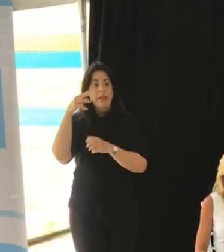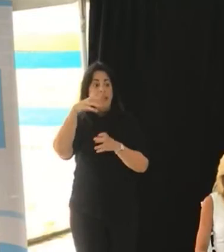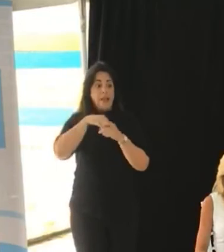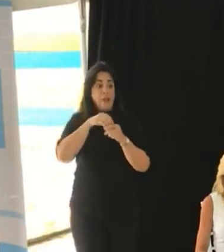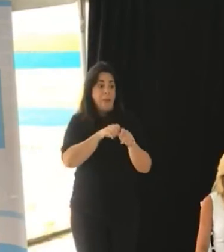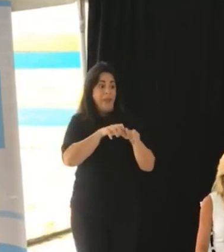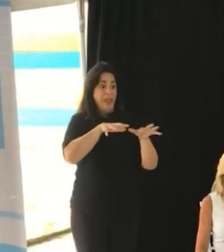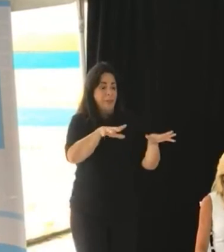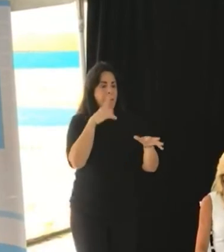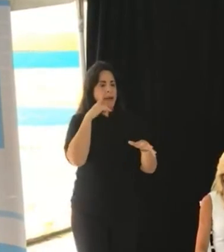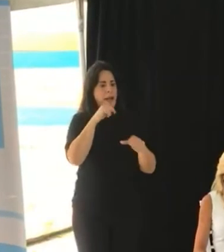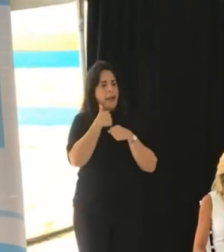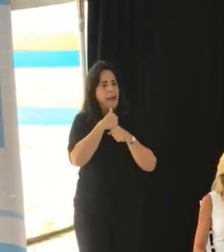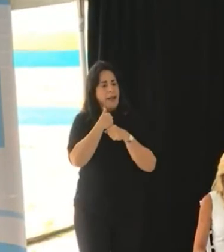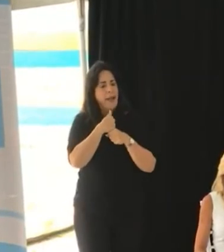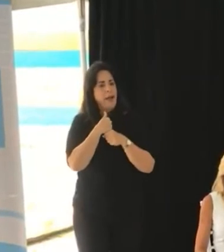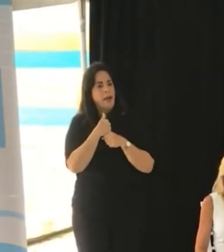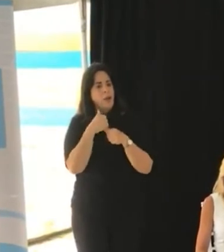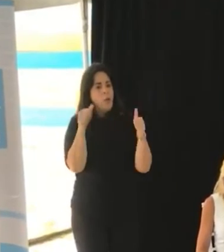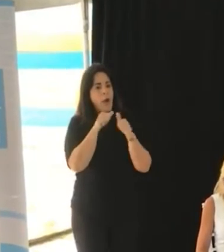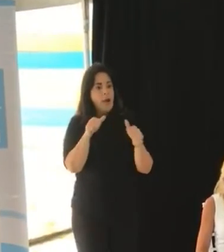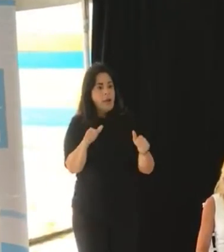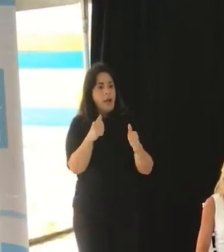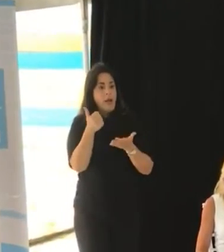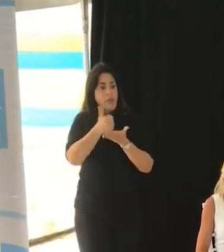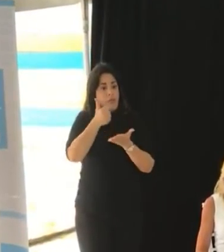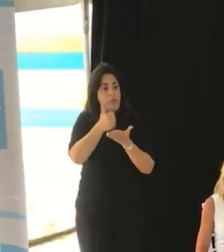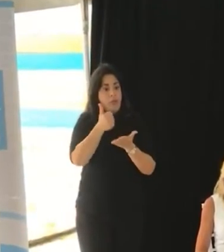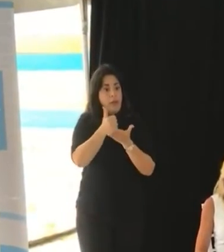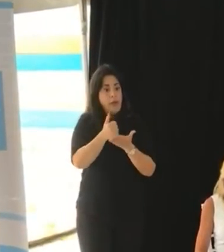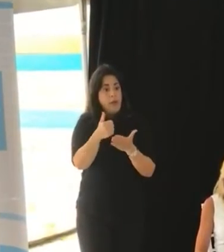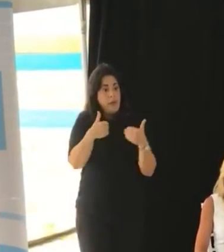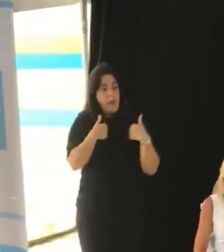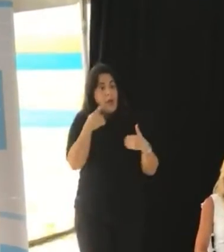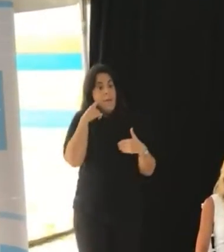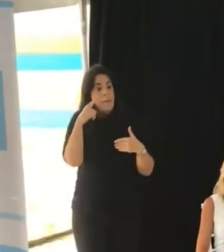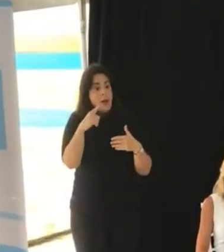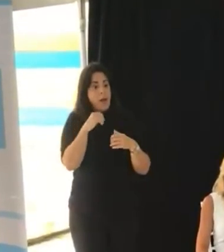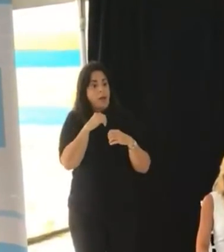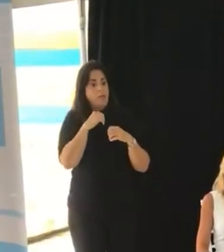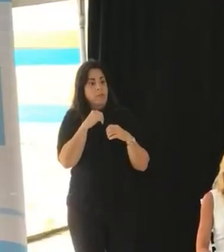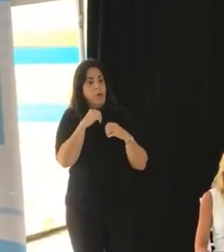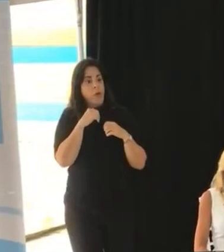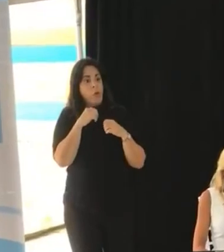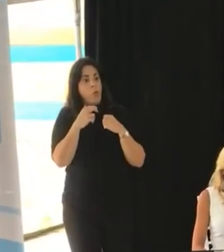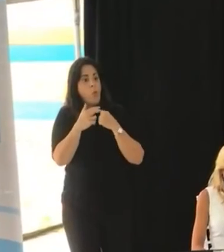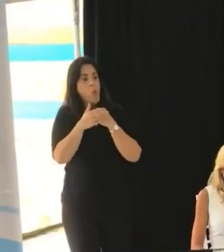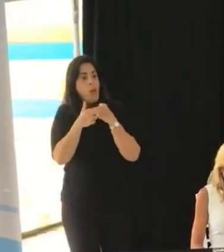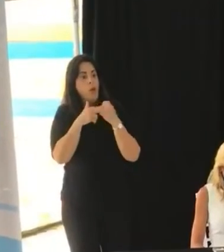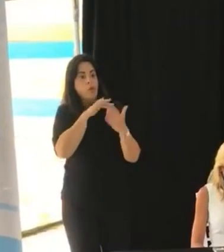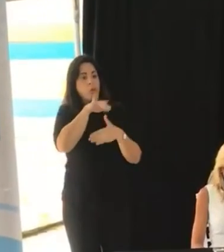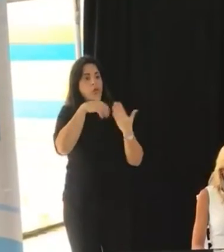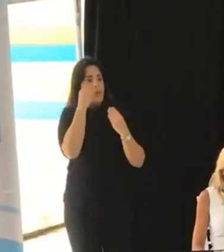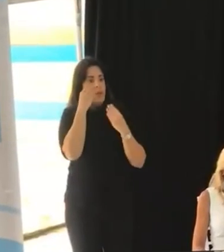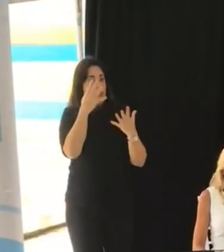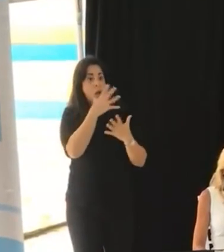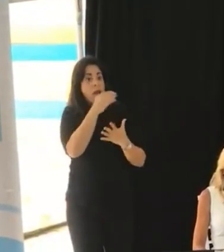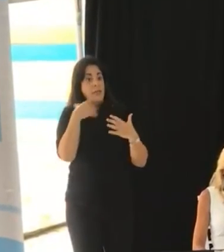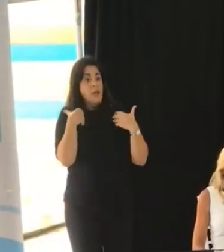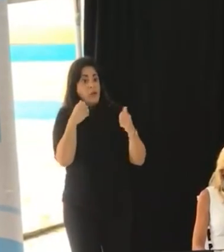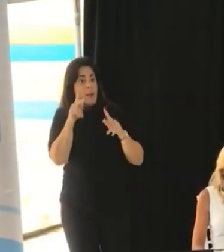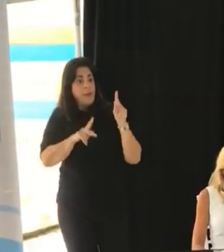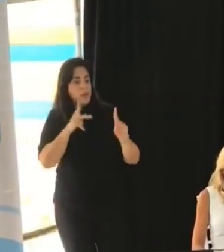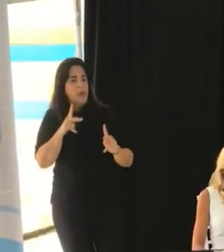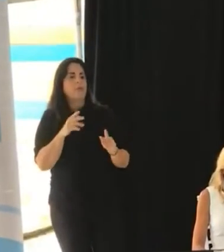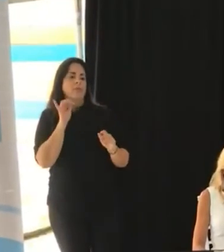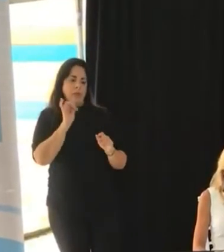poder generar cualquier recurso que exista para poder salvaguardar la integridad y la salud de las personas. Por eso es que nosotros